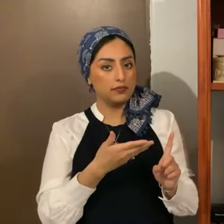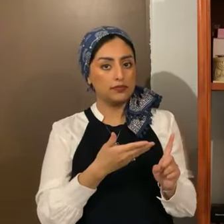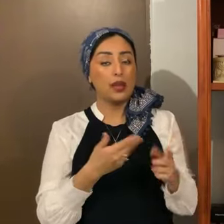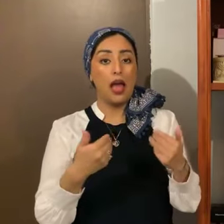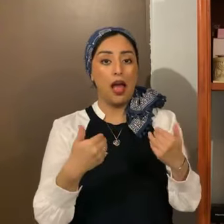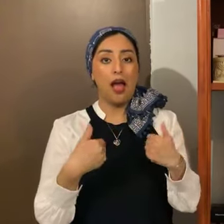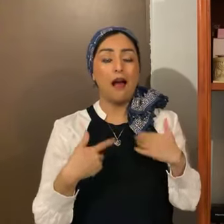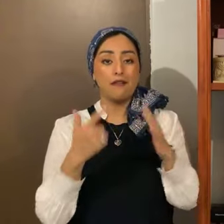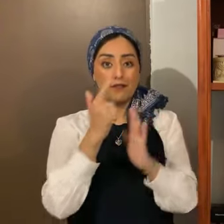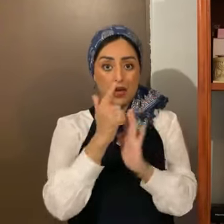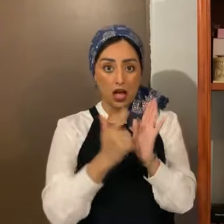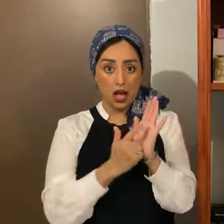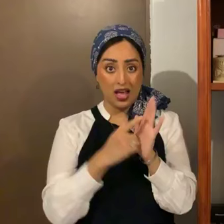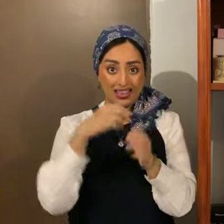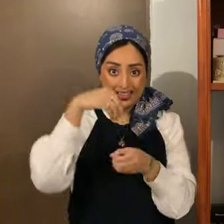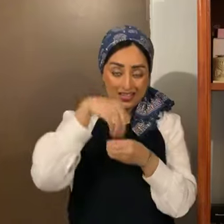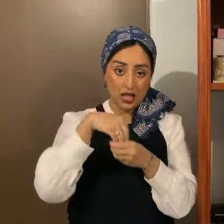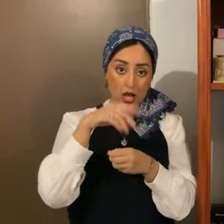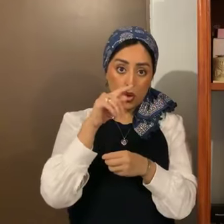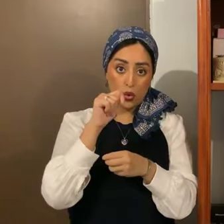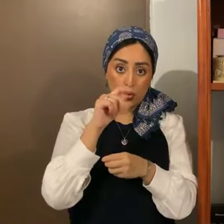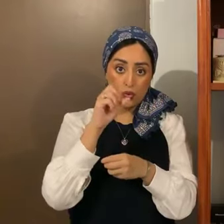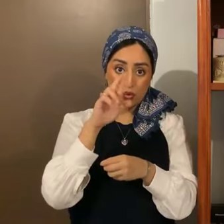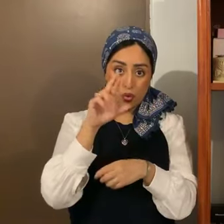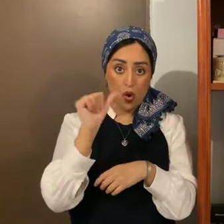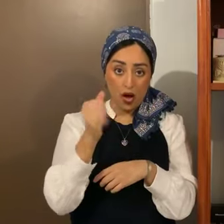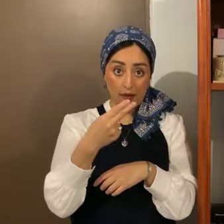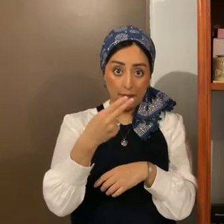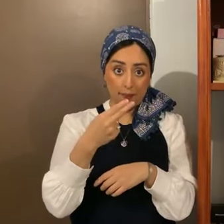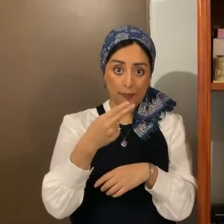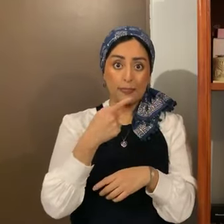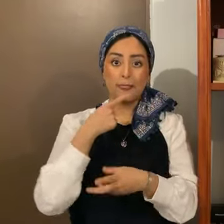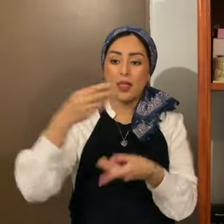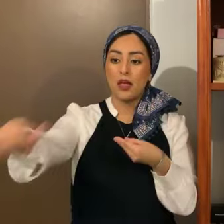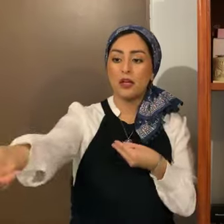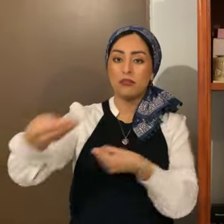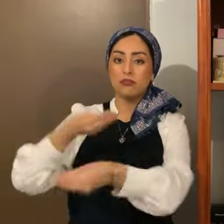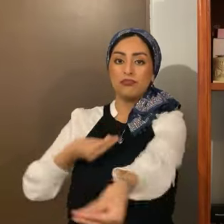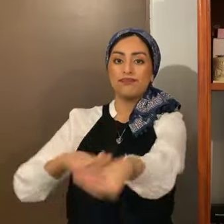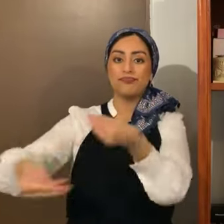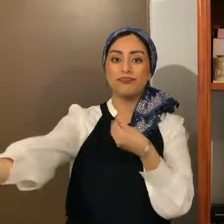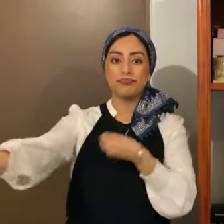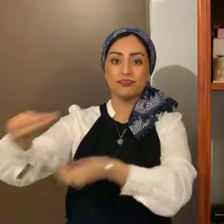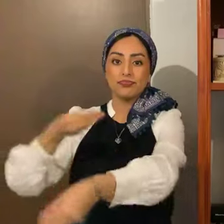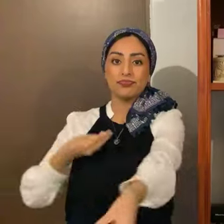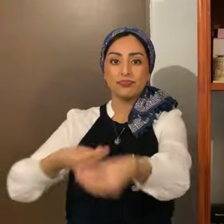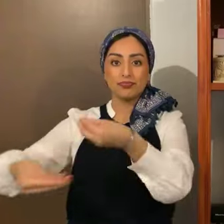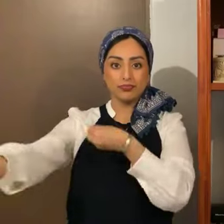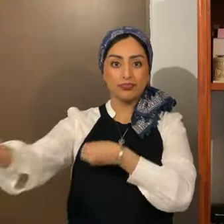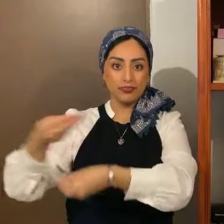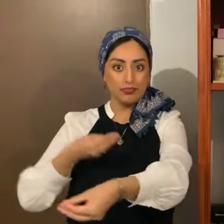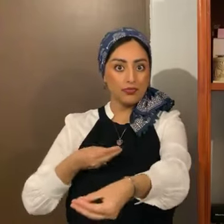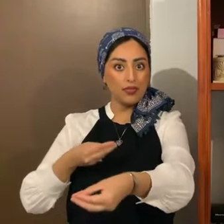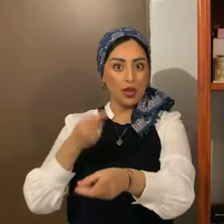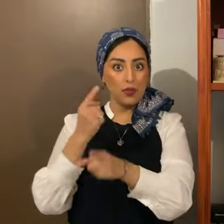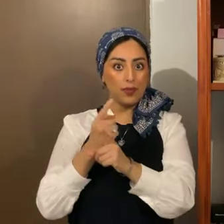ley en la Torah, que es la ley de la compensación, muy mal llamado